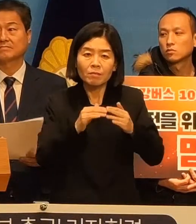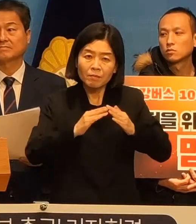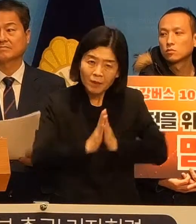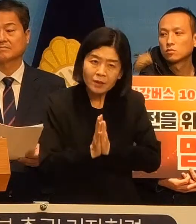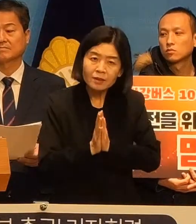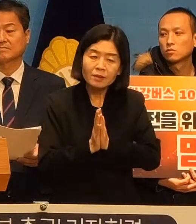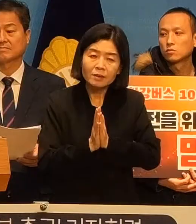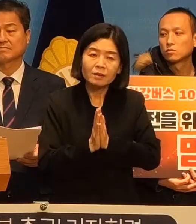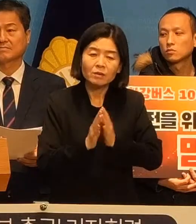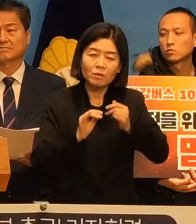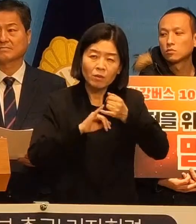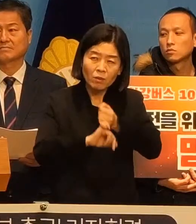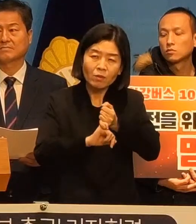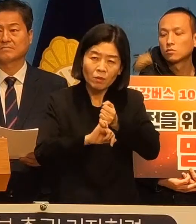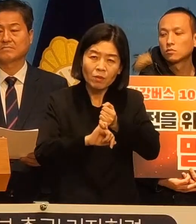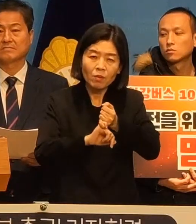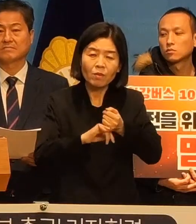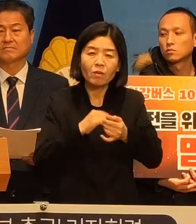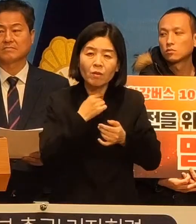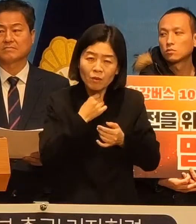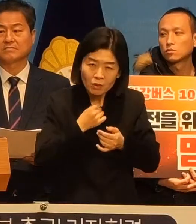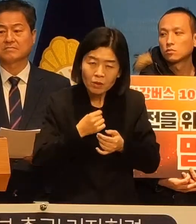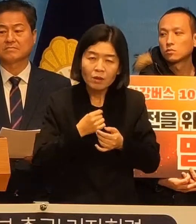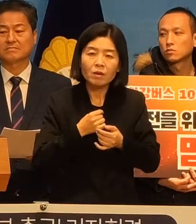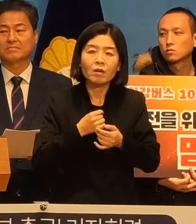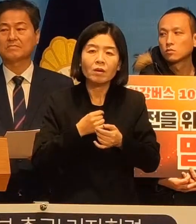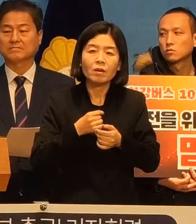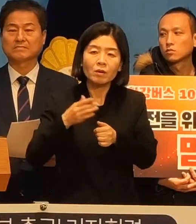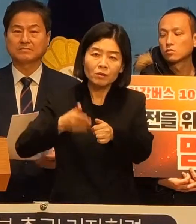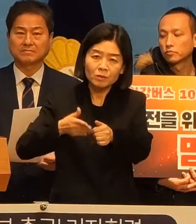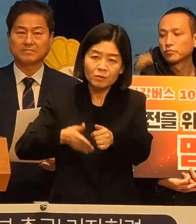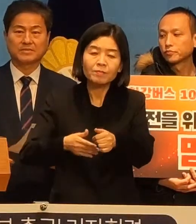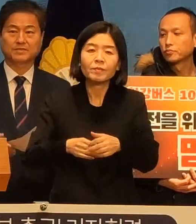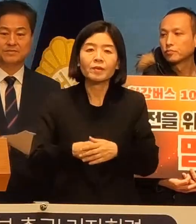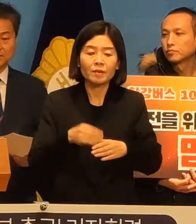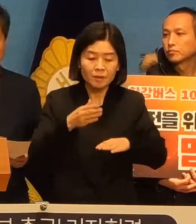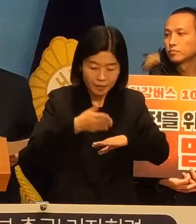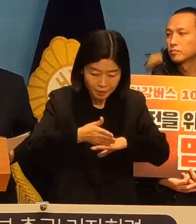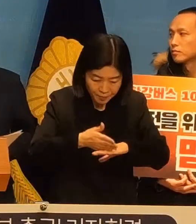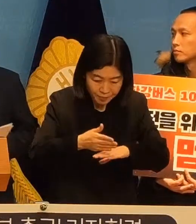잡아야 된다는 것에 대해서 의견을 보태고 싶습니다. 고맙습니다.